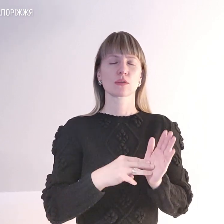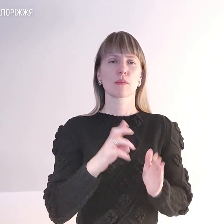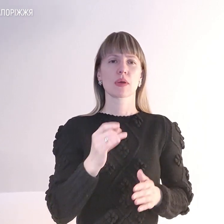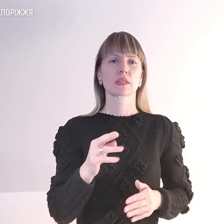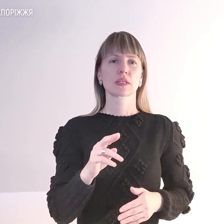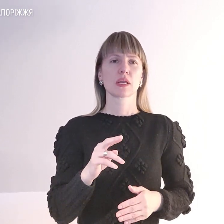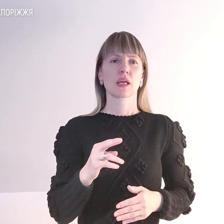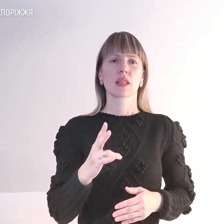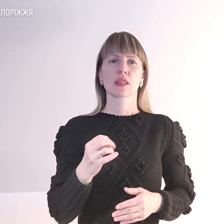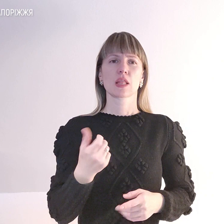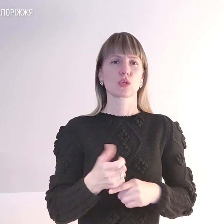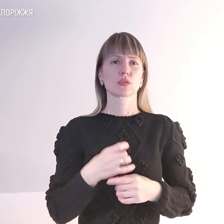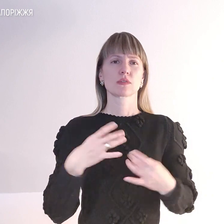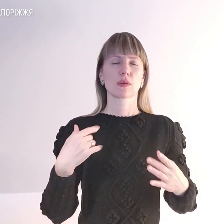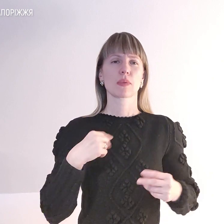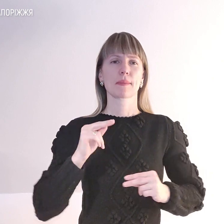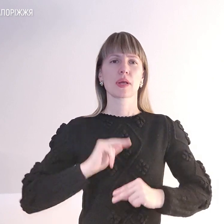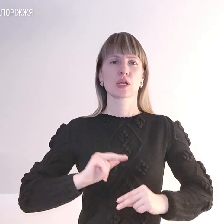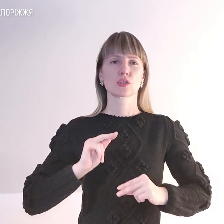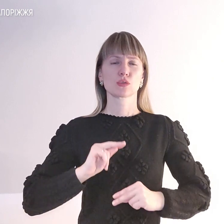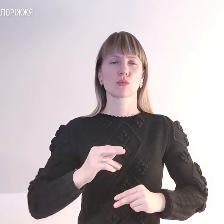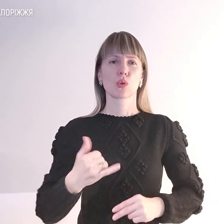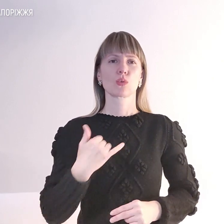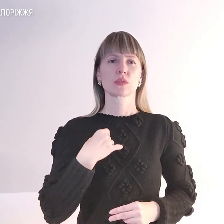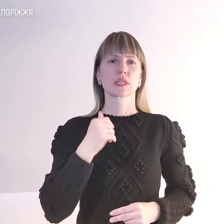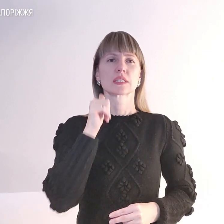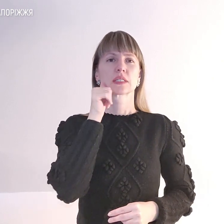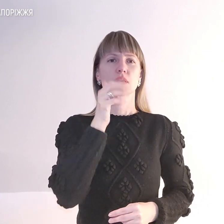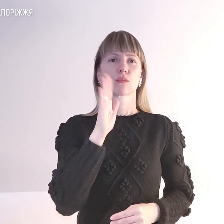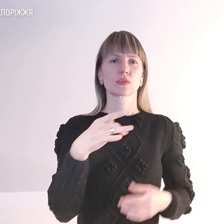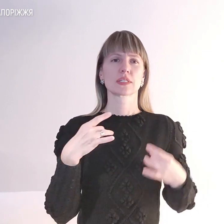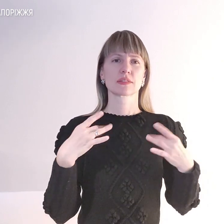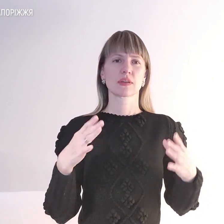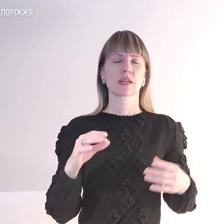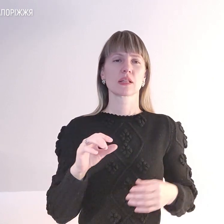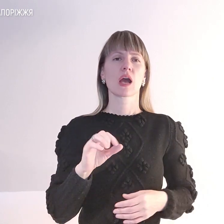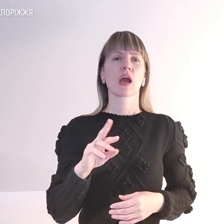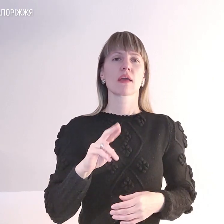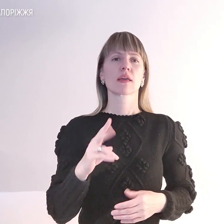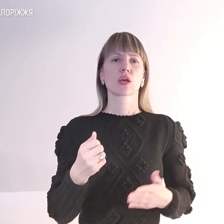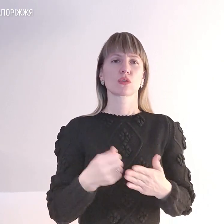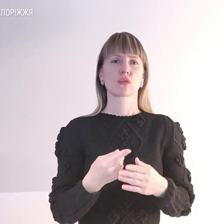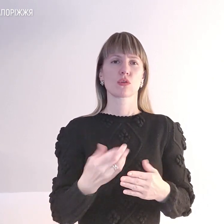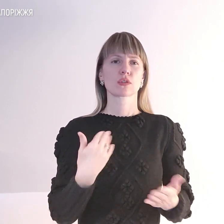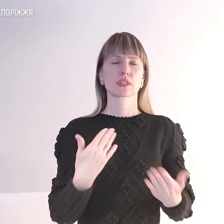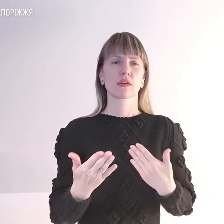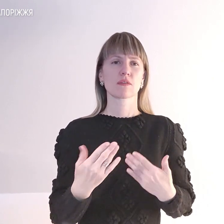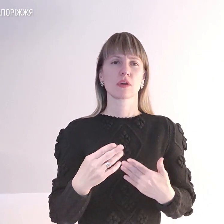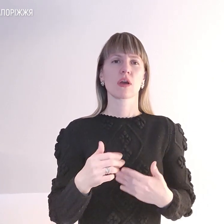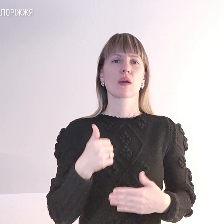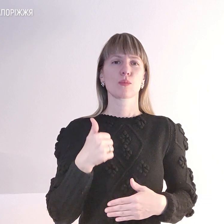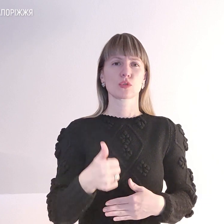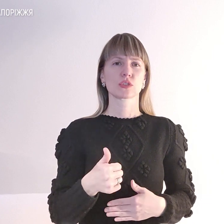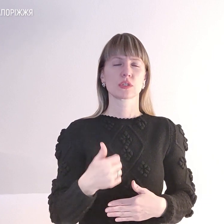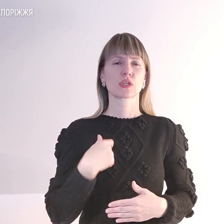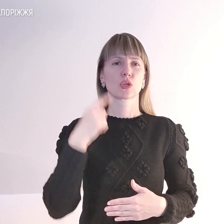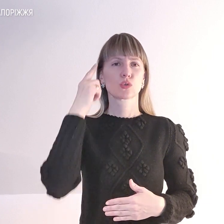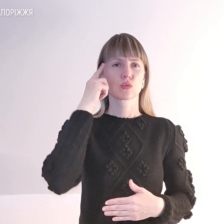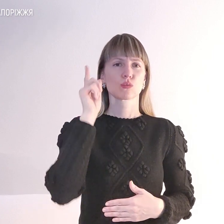дуже свято. Ми ж працюємо, у нас завтра буде свято. Ну а як ми до нього ставимося? Позитивно. Я думаю, що свято. І